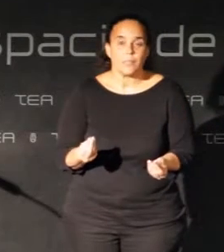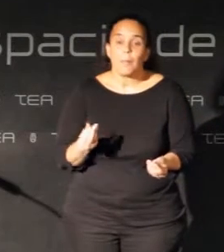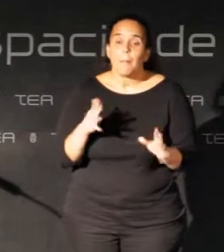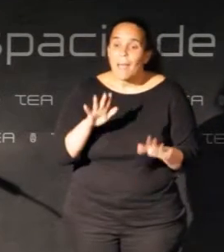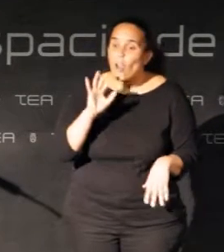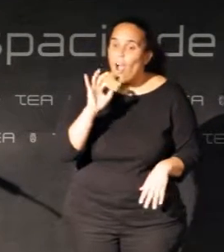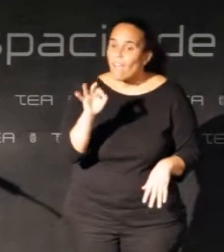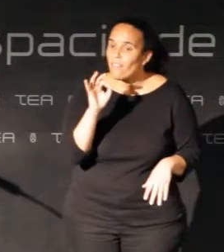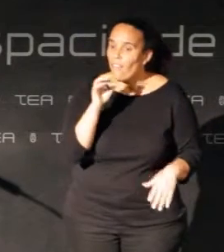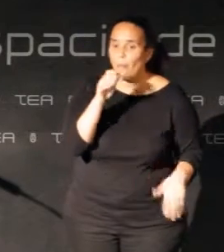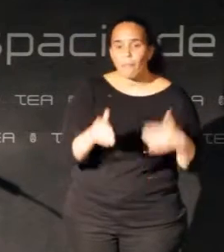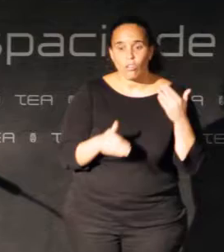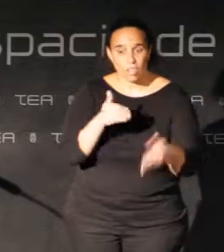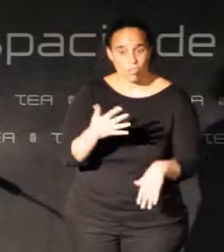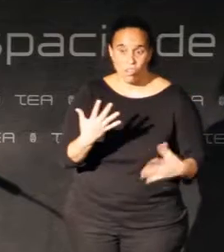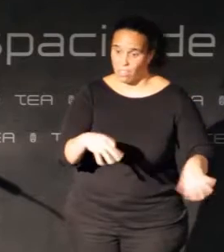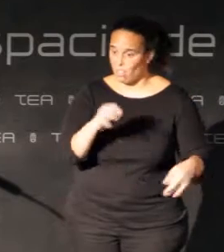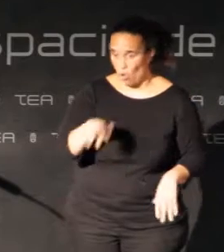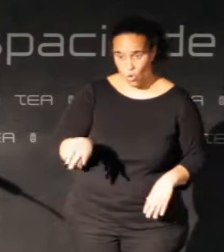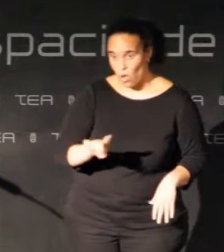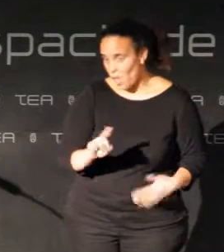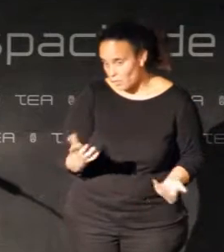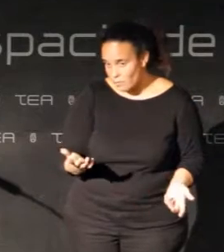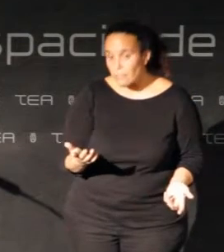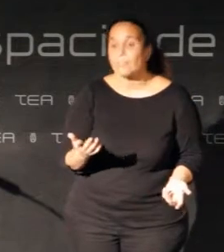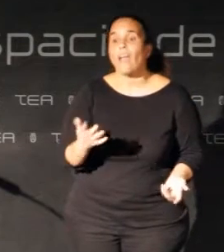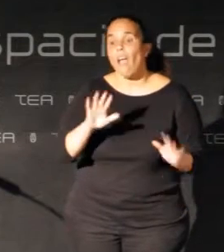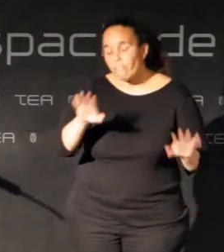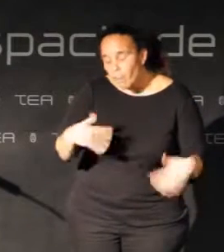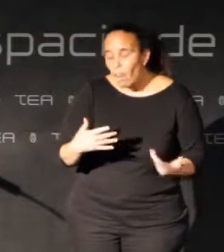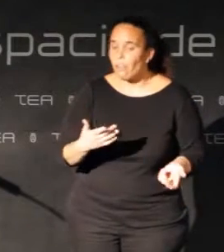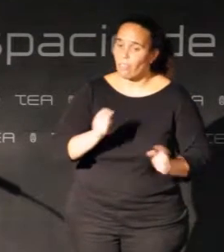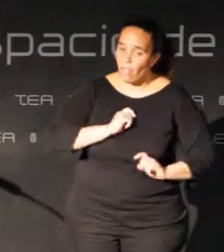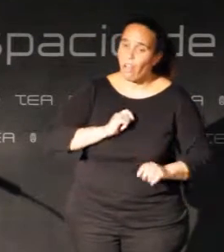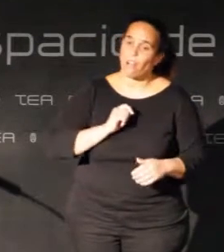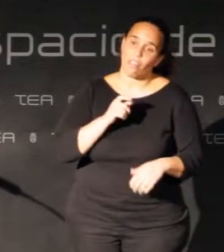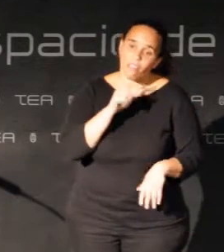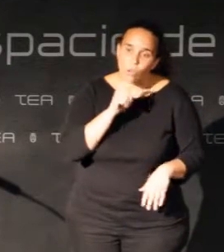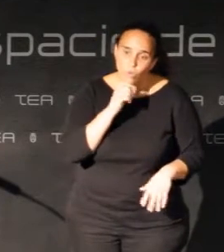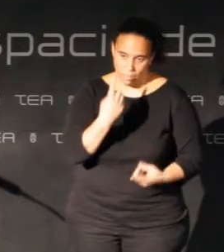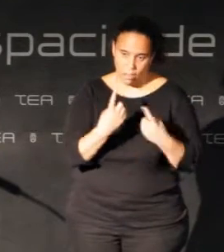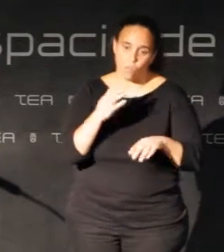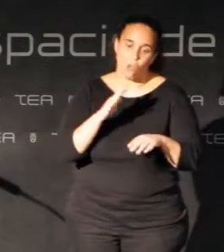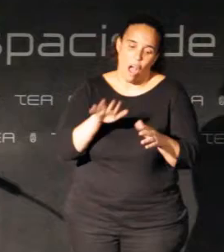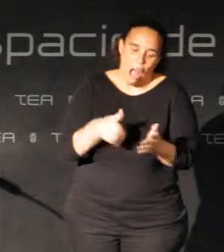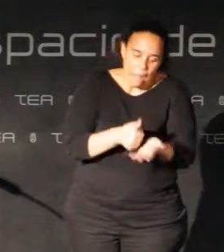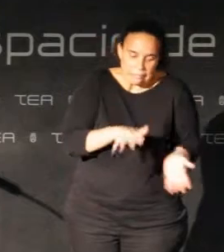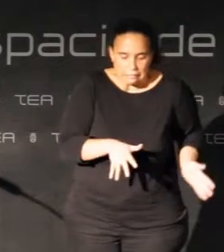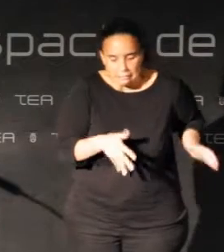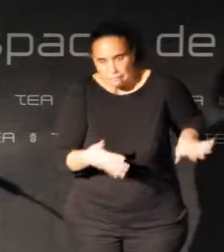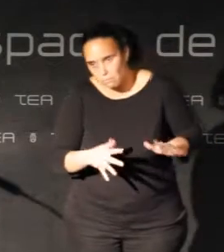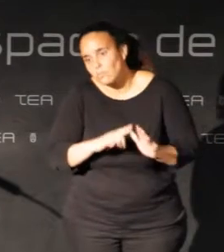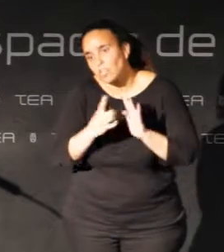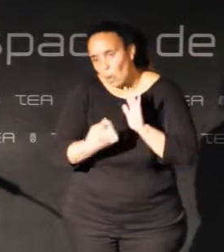que esto no es un proceso sencillo, como decía, y que vamos a tener una serie de dificultades para poder llevarlo a cabo.